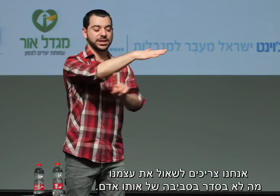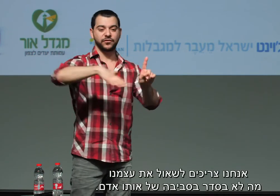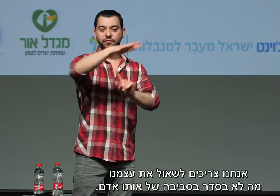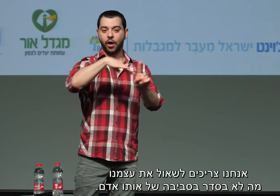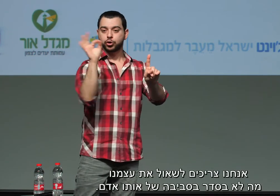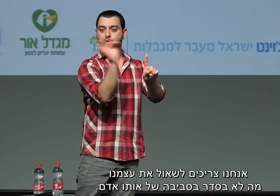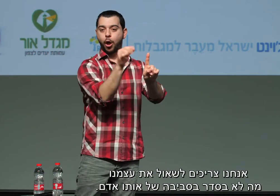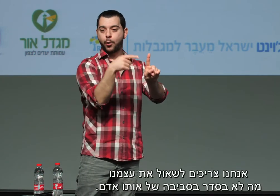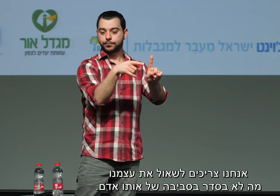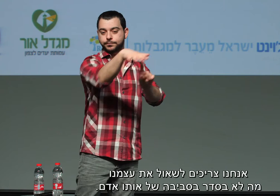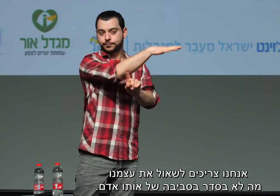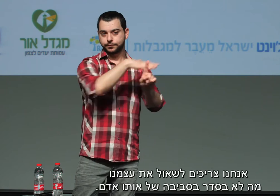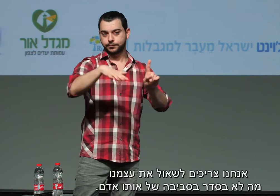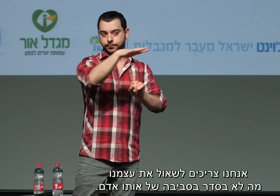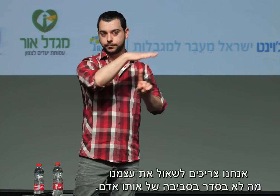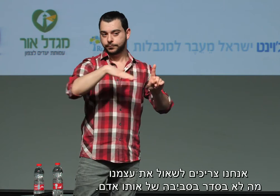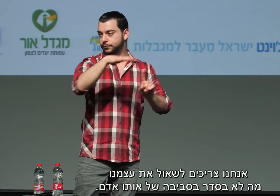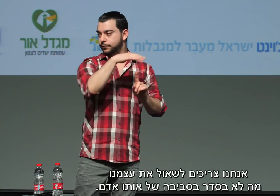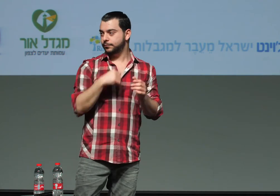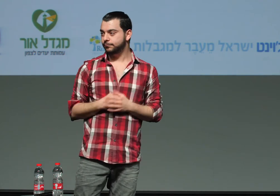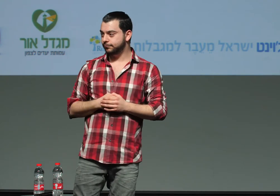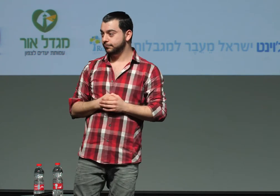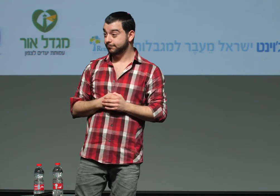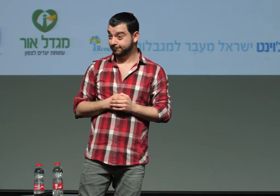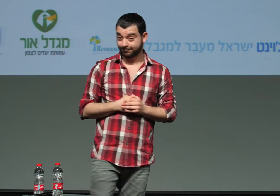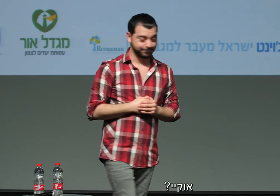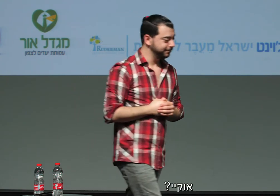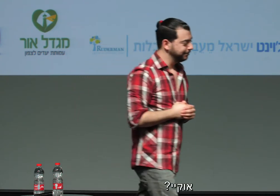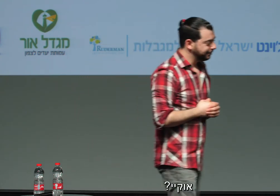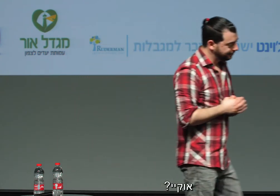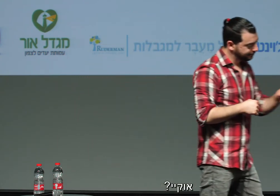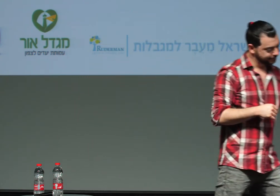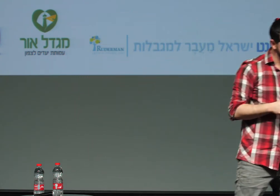מה לא בסדר בסביבה של אותו אדם. אוקיי?